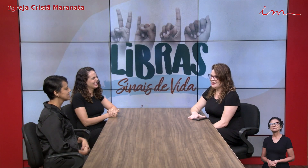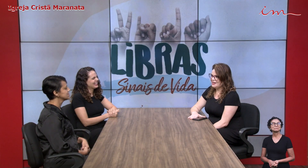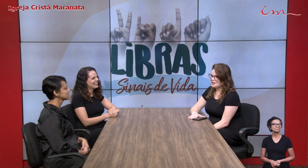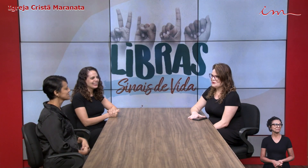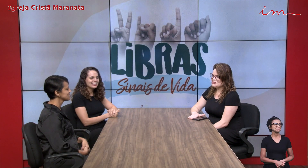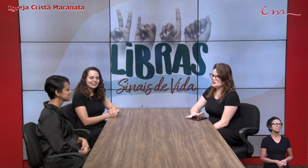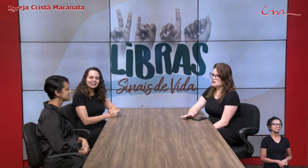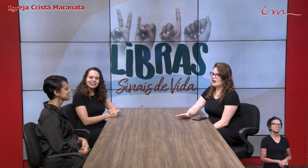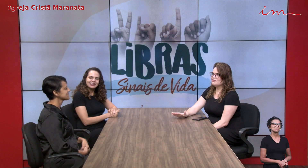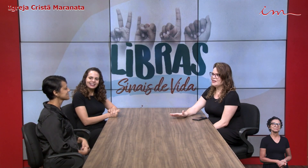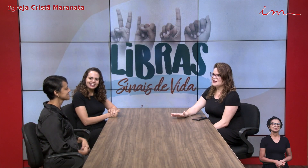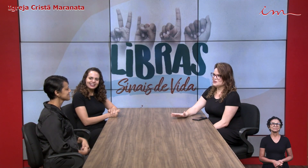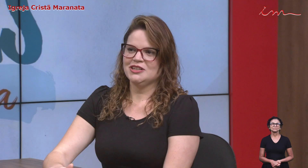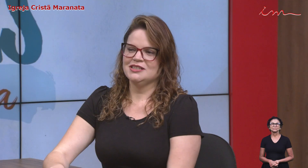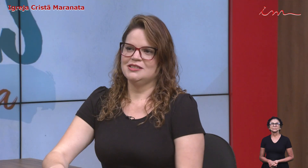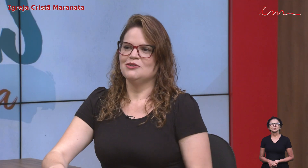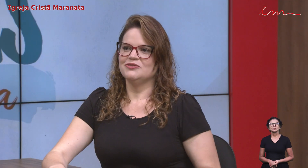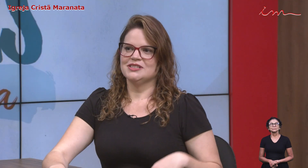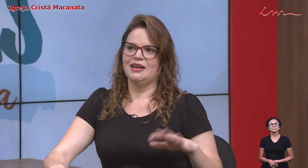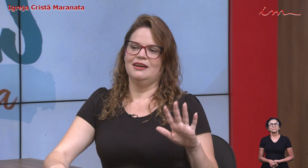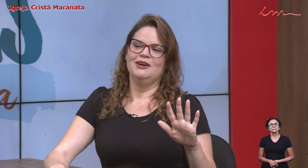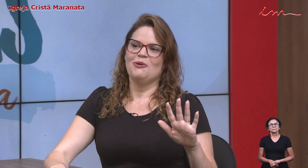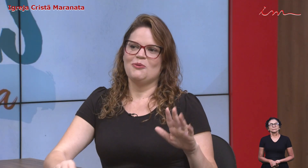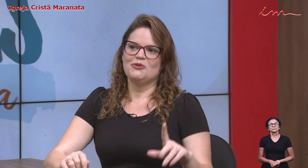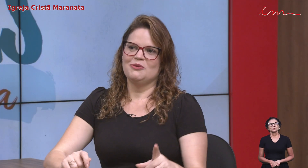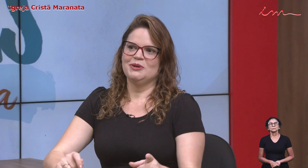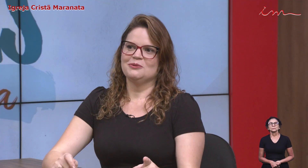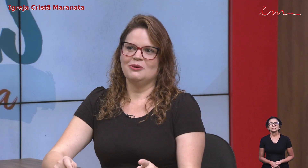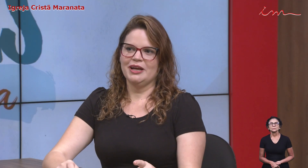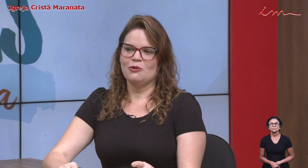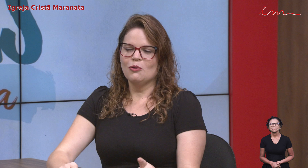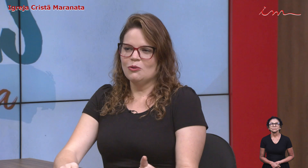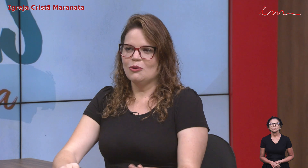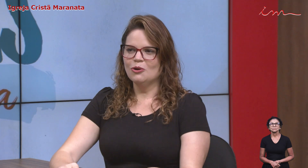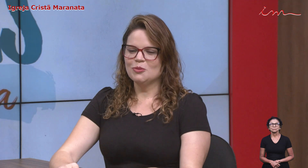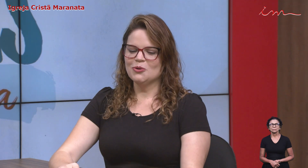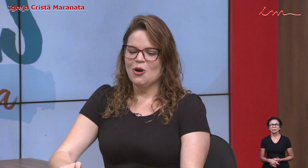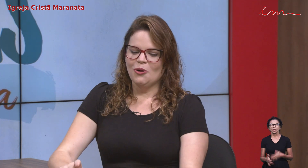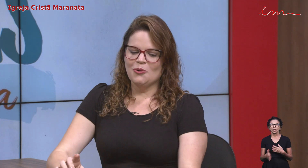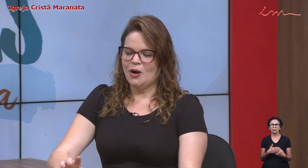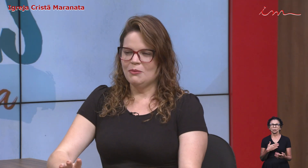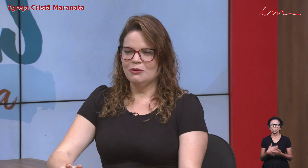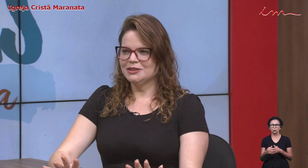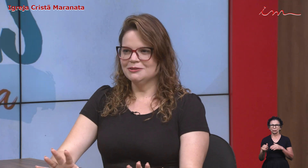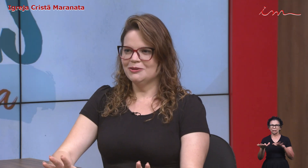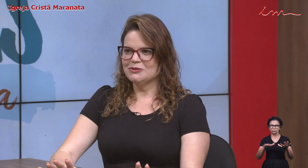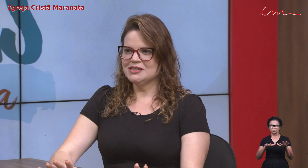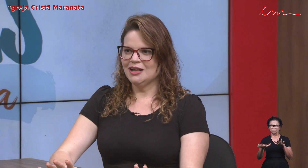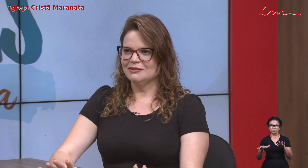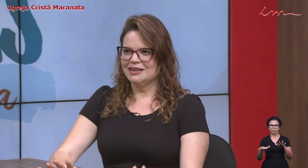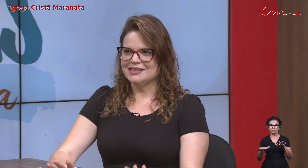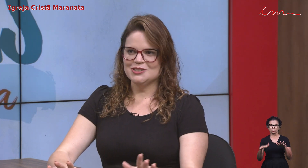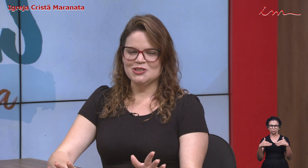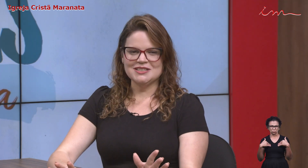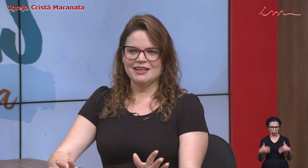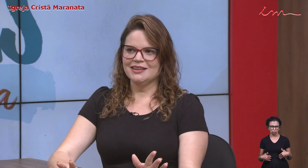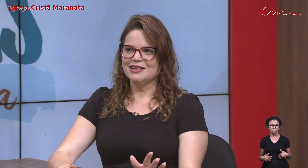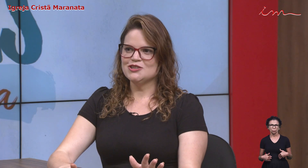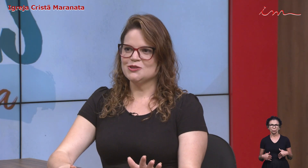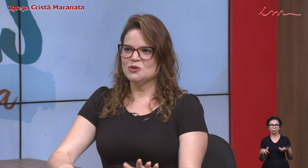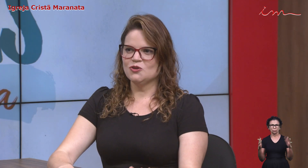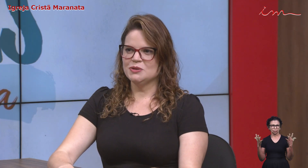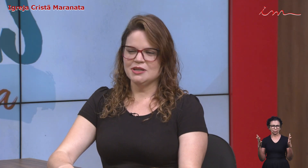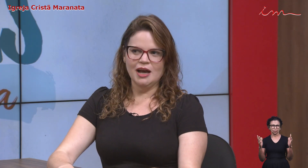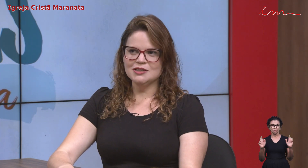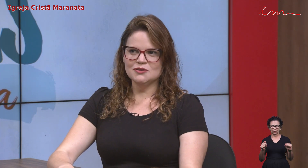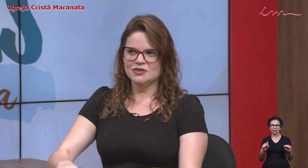Nessa? Então, a gente já vê de que se eu fizer um movimento qualquer, ou com o corpo, ou com a mão, então não é o sinal, né? Esses dias lá na